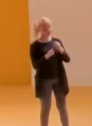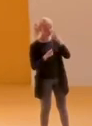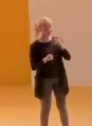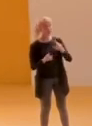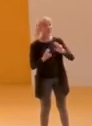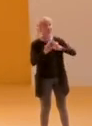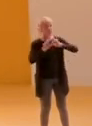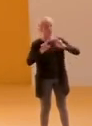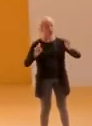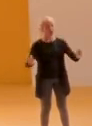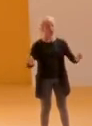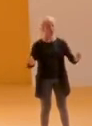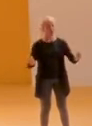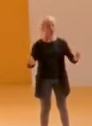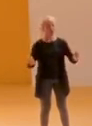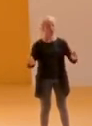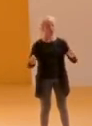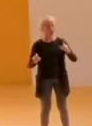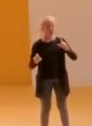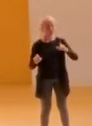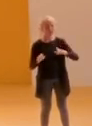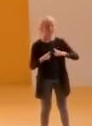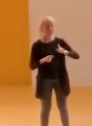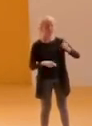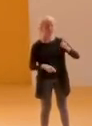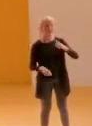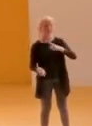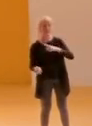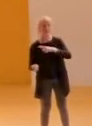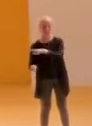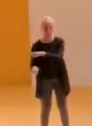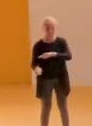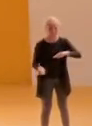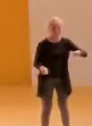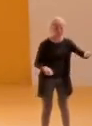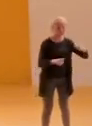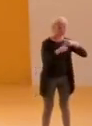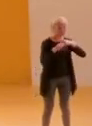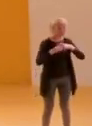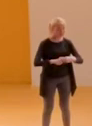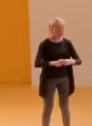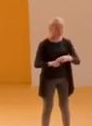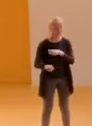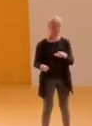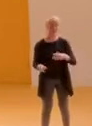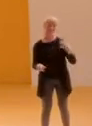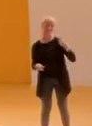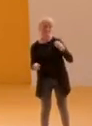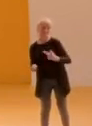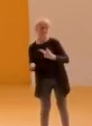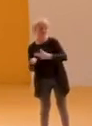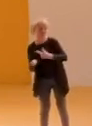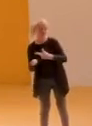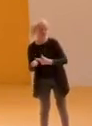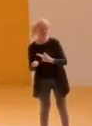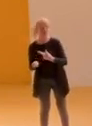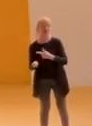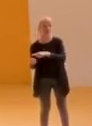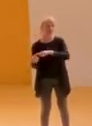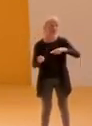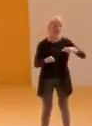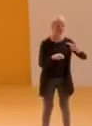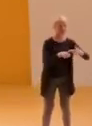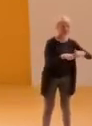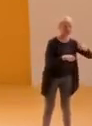czasie na osi x Mamy czas od początku wieku XX do początku wieku XXI